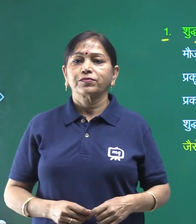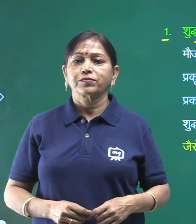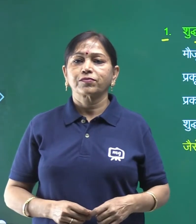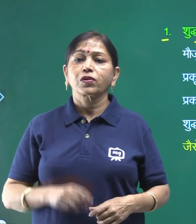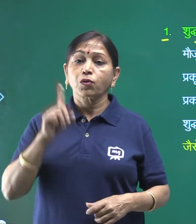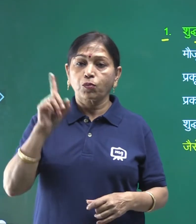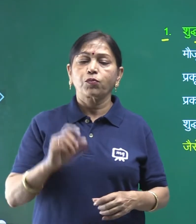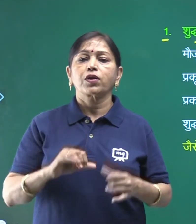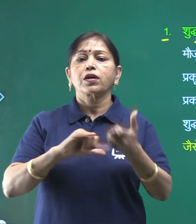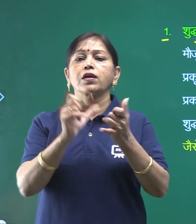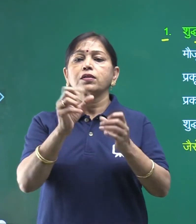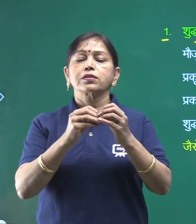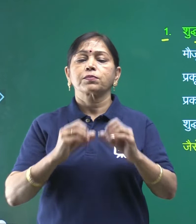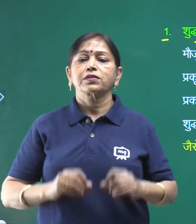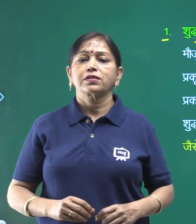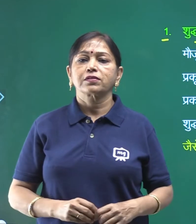वे पदार्थ